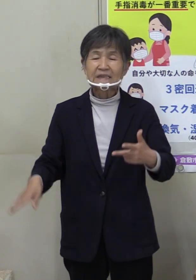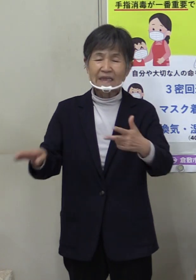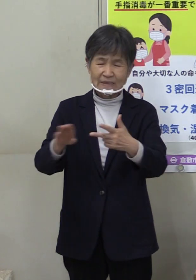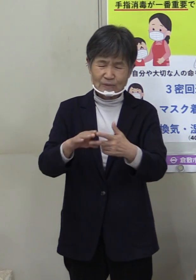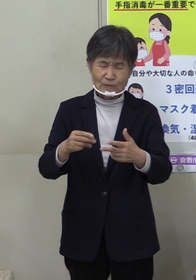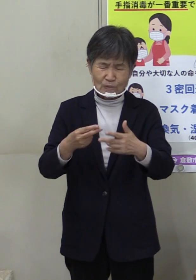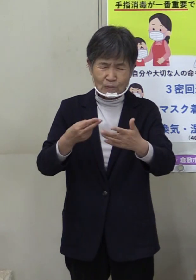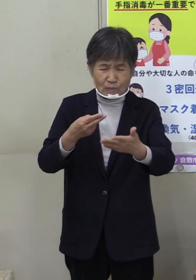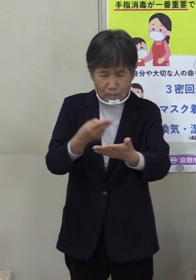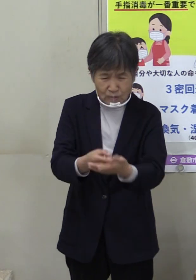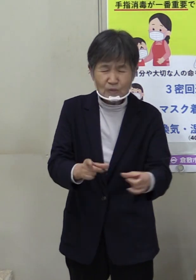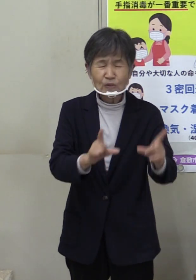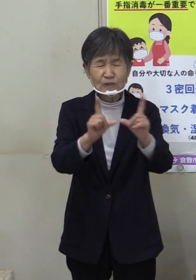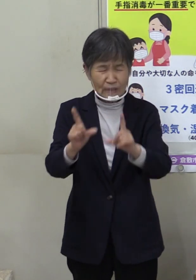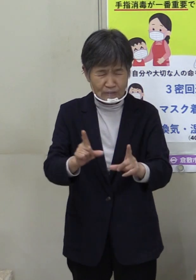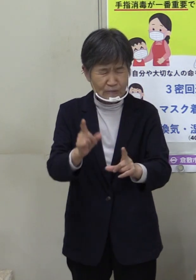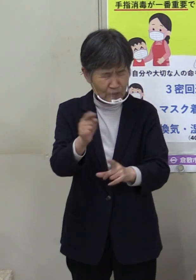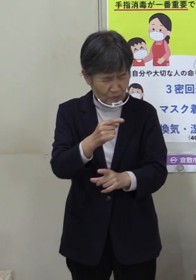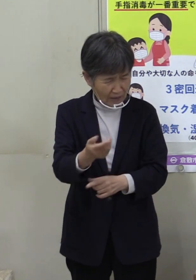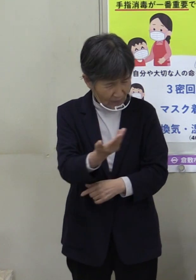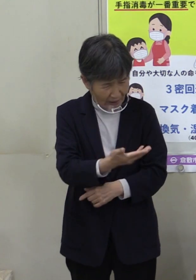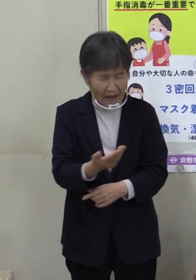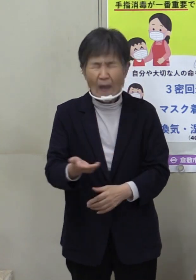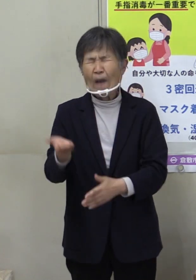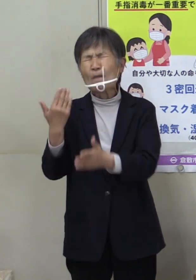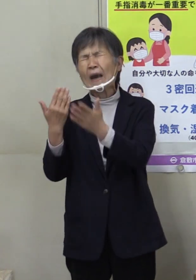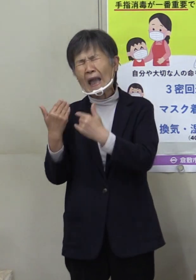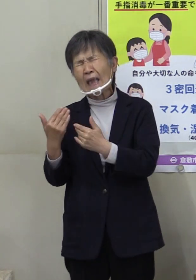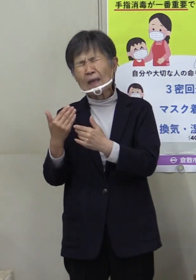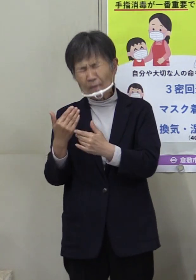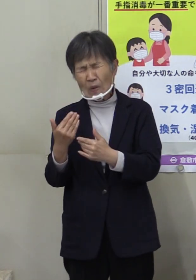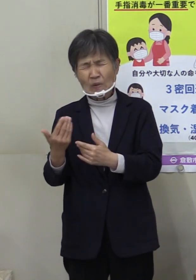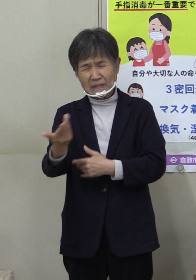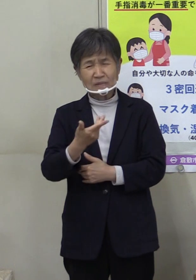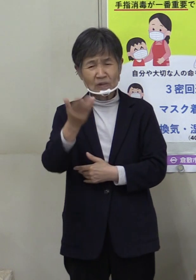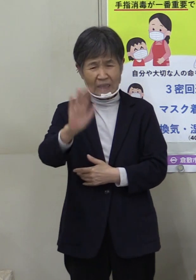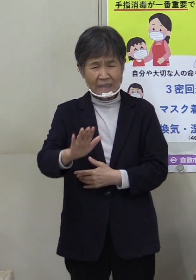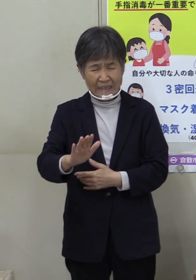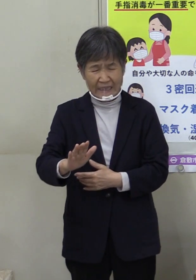にこんな質問のやり取りがあったかと思います。